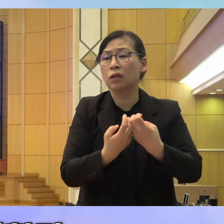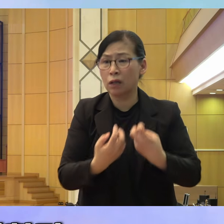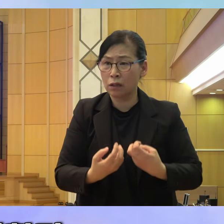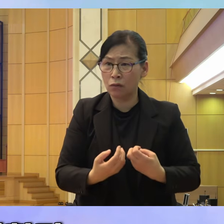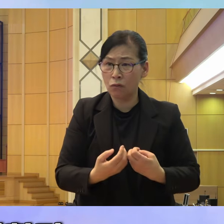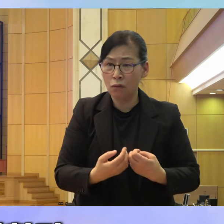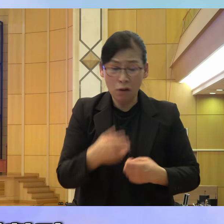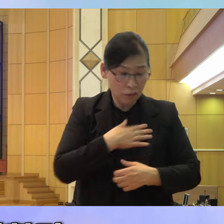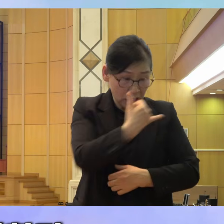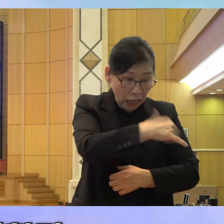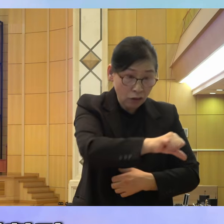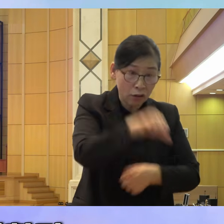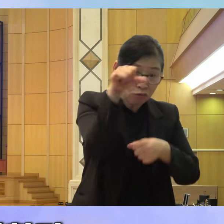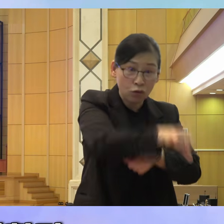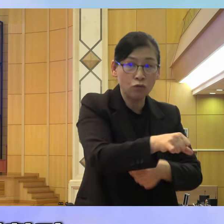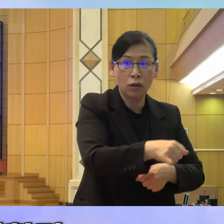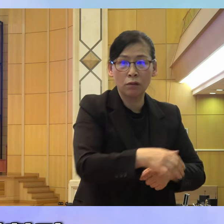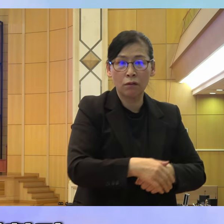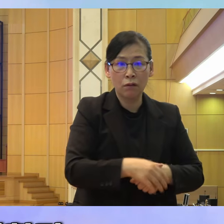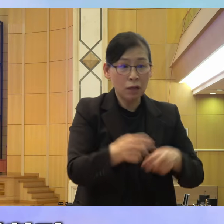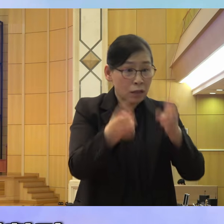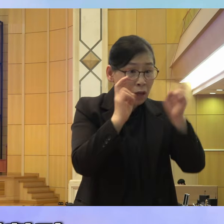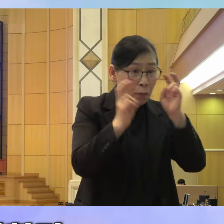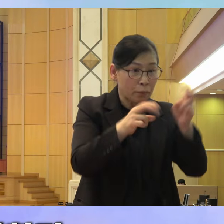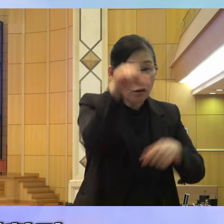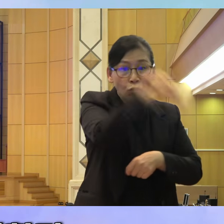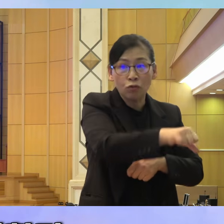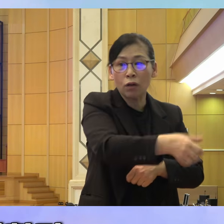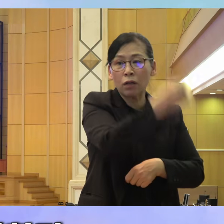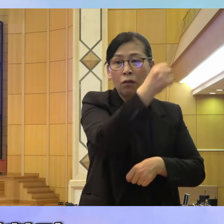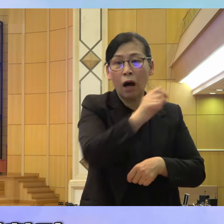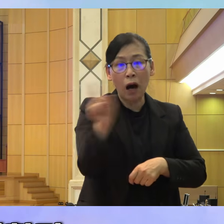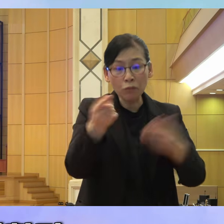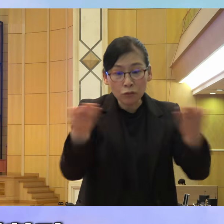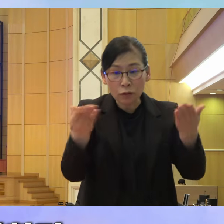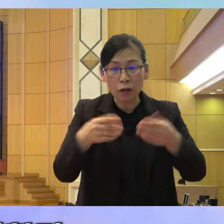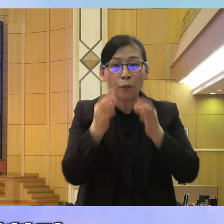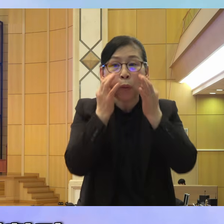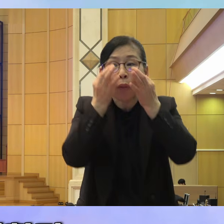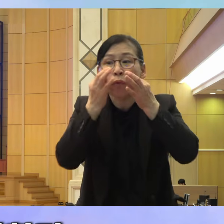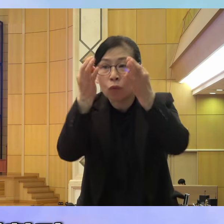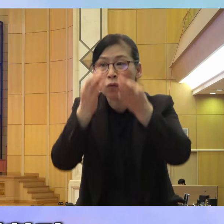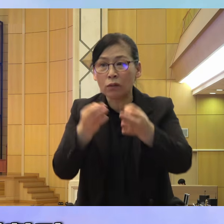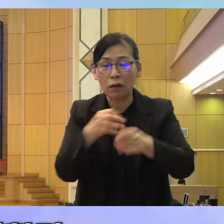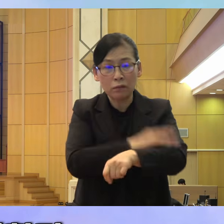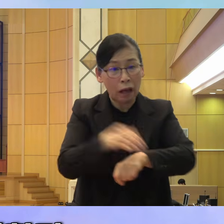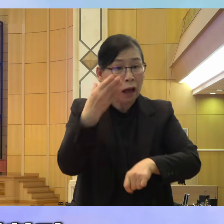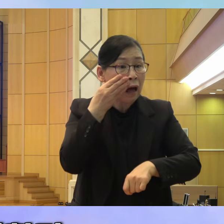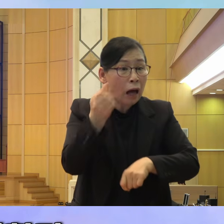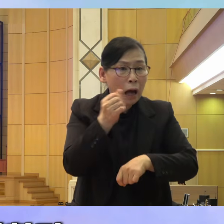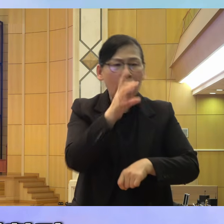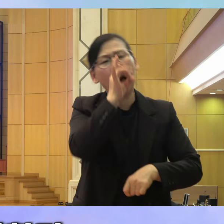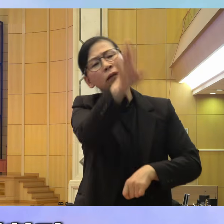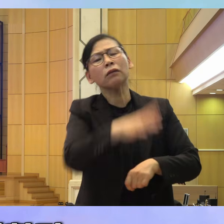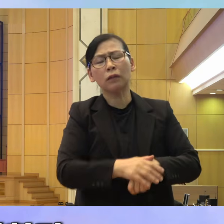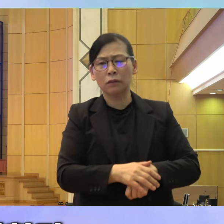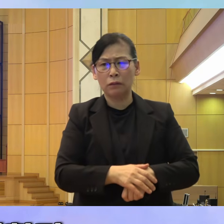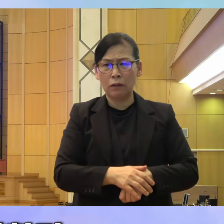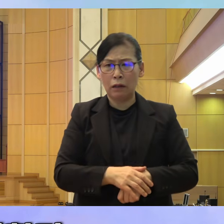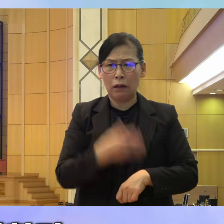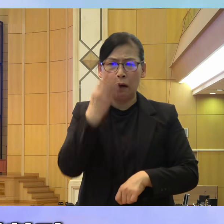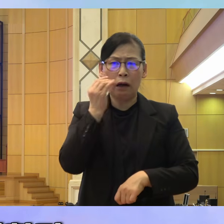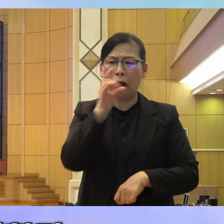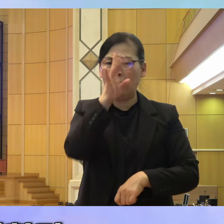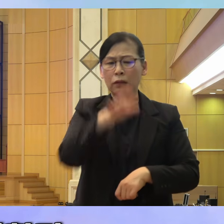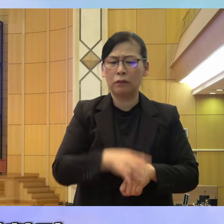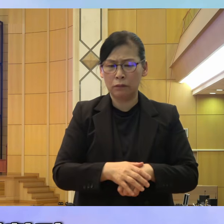네 자녀에게도 저주가 따라다니고 사업장에도 저주가 따라다니는데 아무리 노력한다 한들 잘 될 리가 있나? 옛날 코미디 프로그램